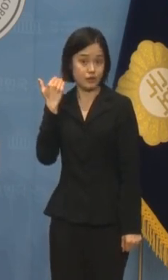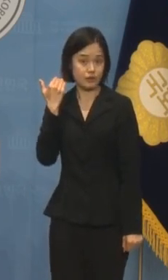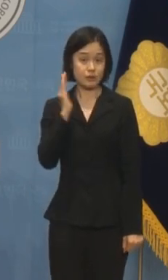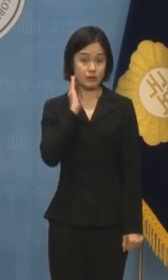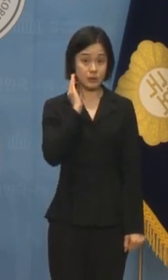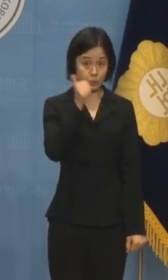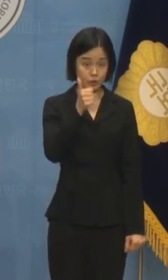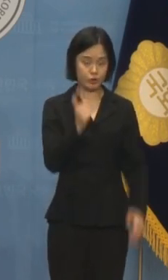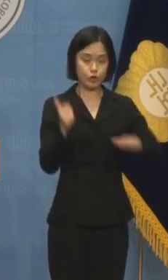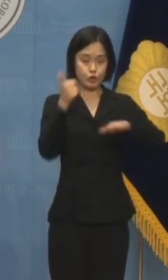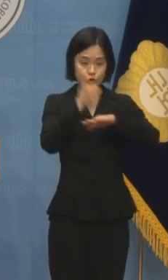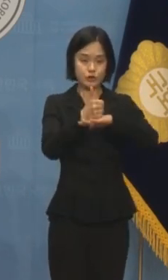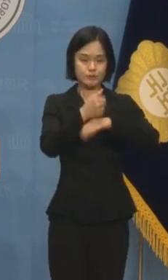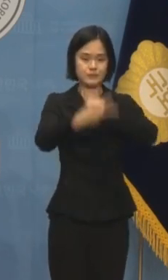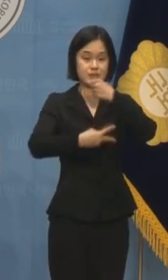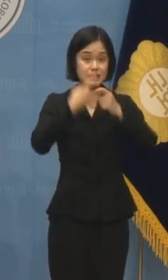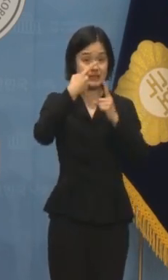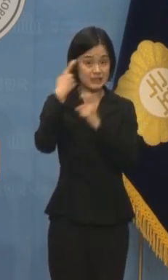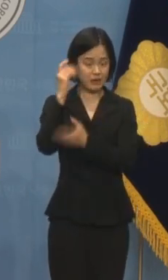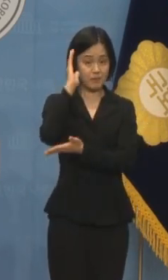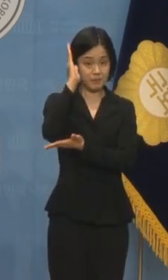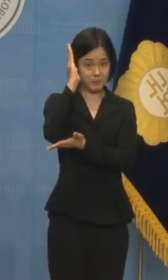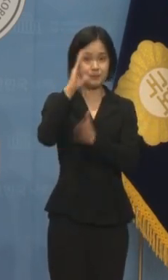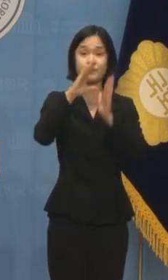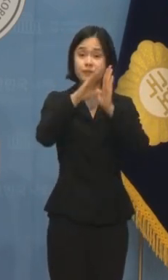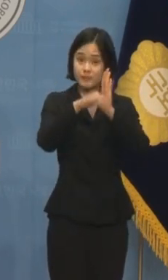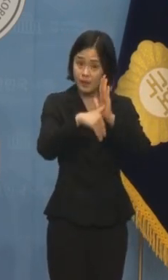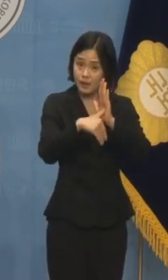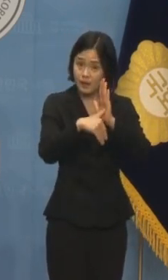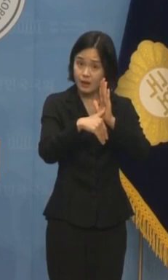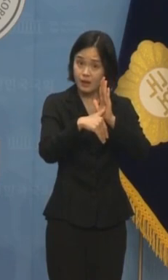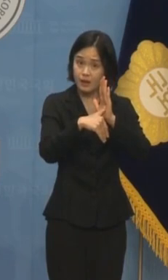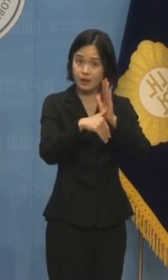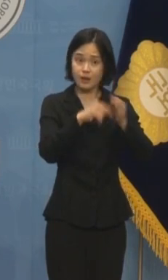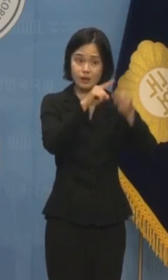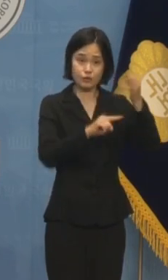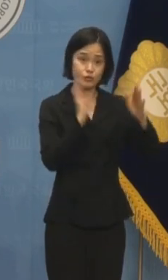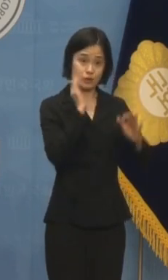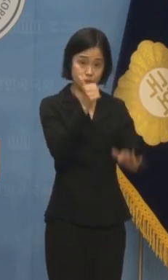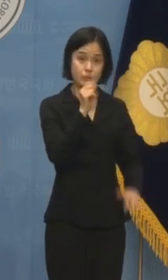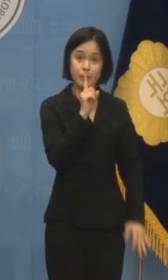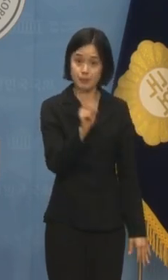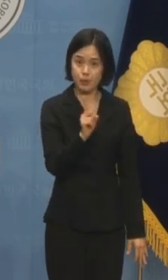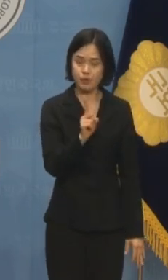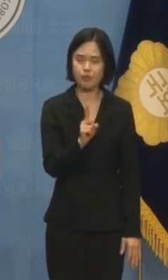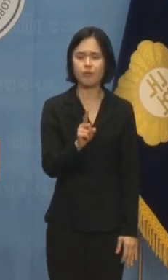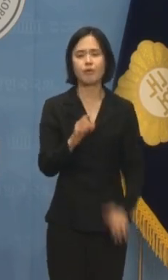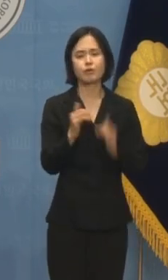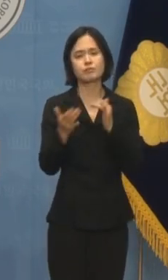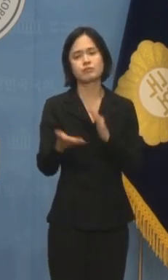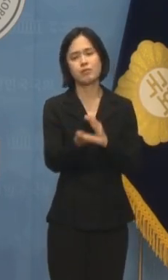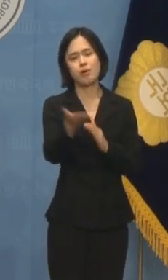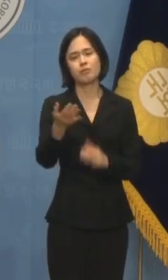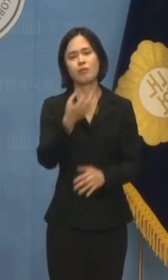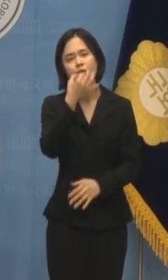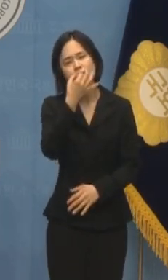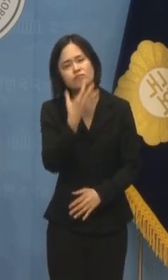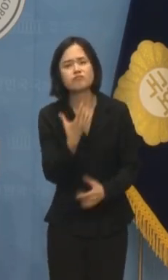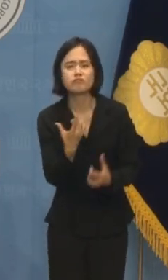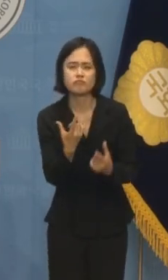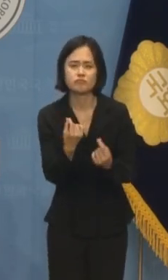기자회견에서 윤석 대통령은 요즘 많이 힘드시죠 민생의 어려움은 쉬 풀리지